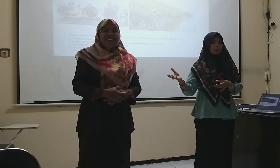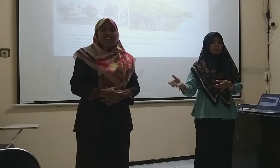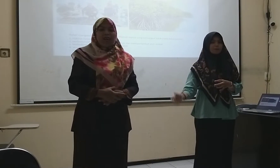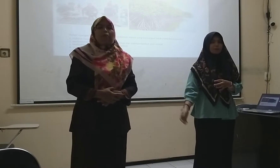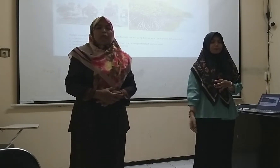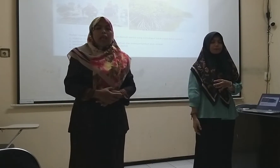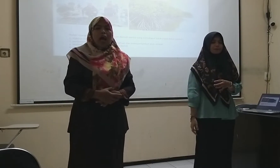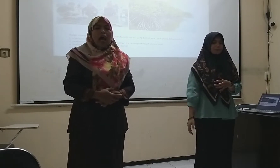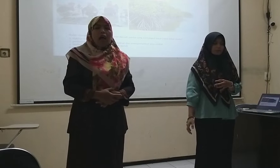bakau.